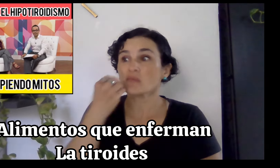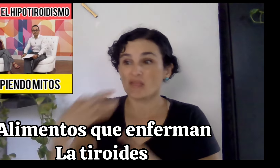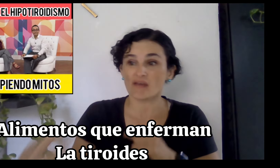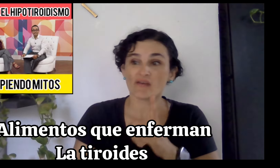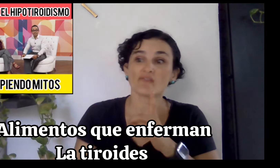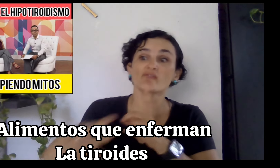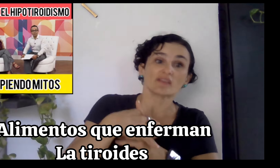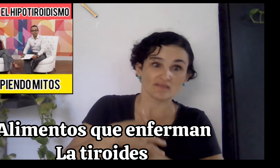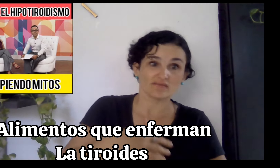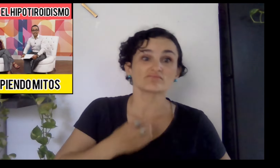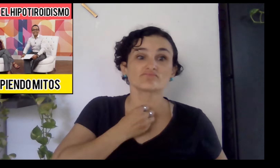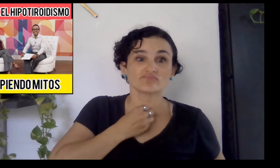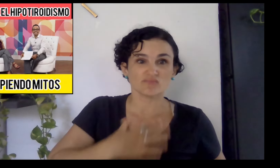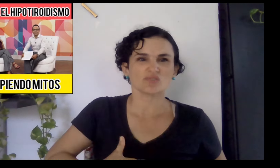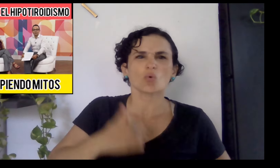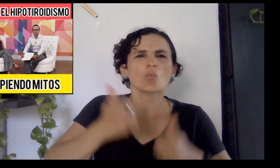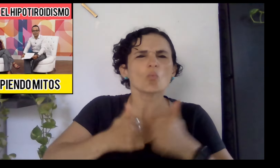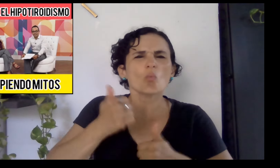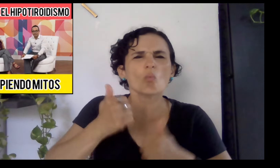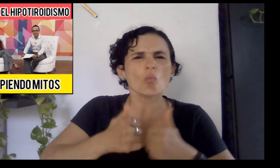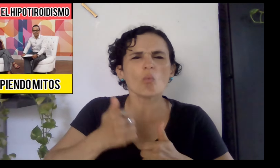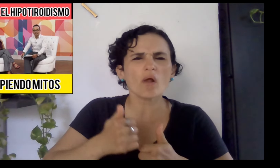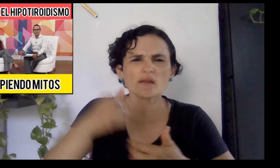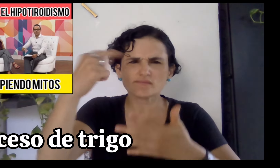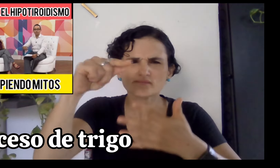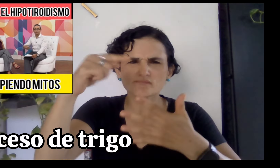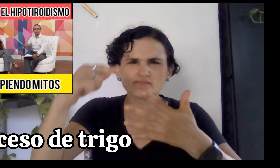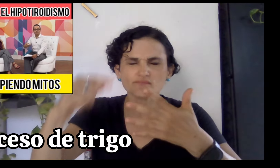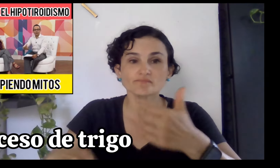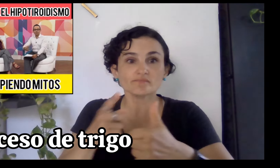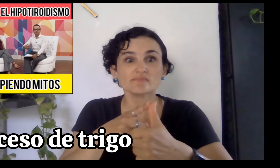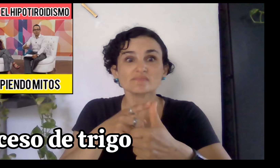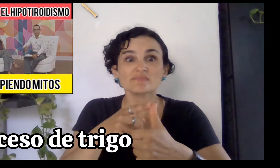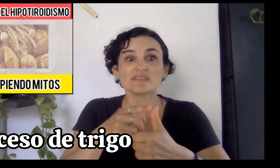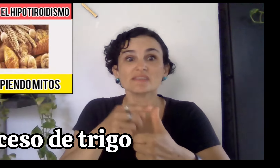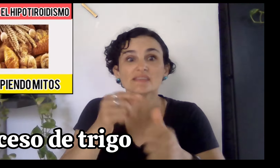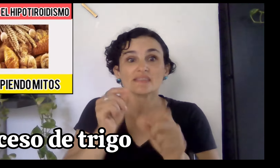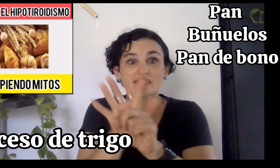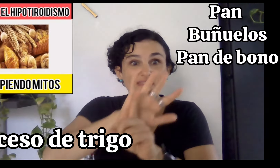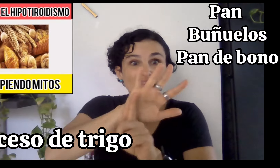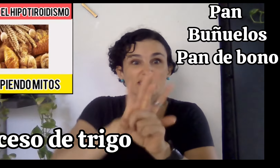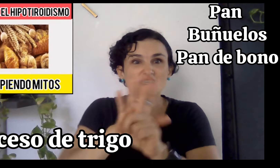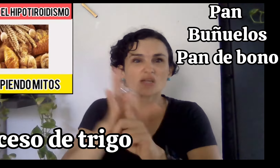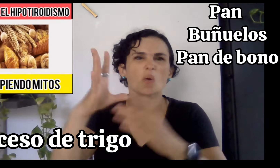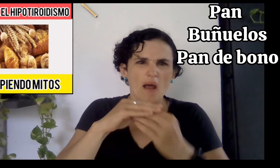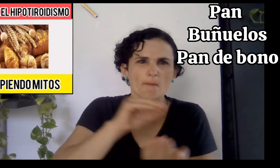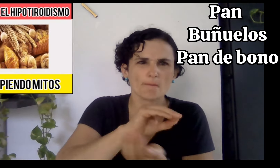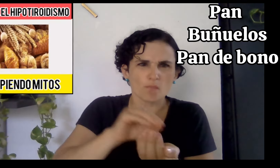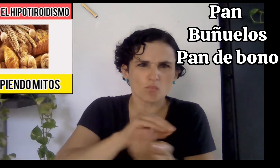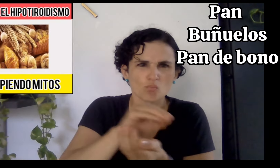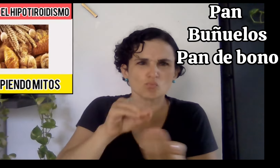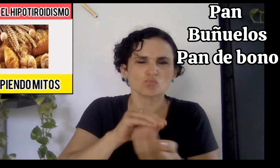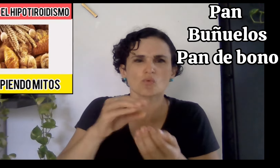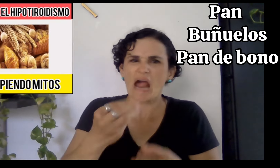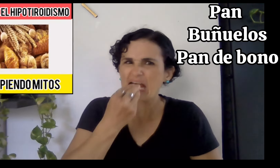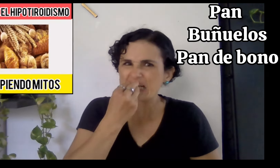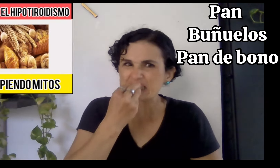enferman. Se dice actualmente que el exceso de trigo, es decir, comer mucho pan, buñuelo, pan de bono, impide la absorción